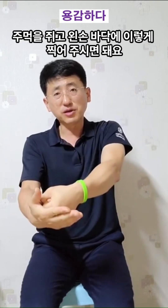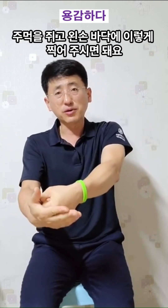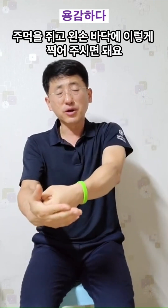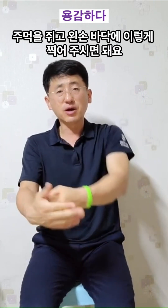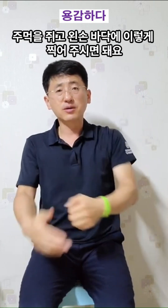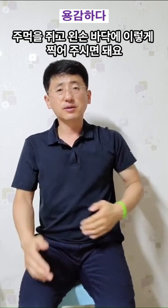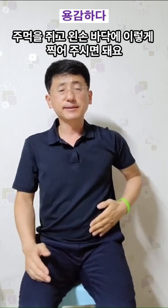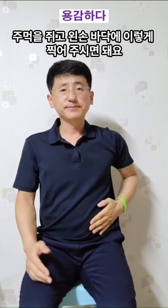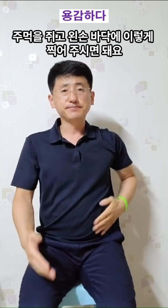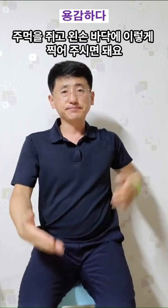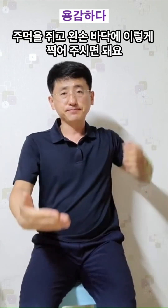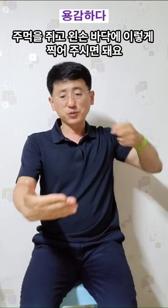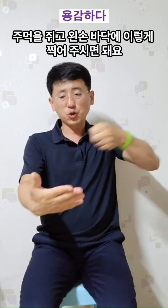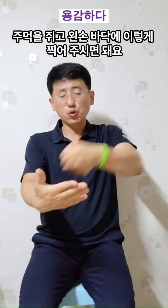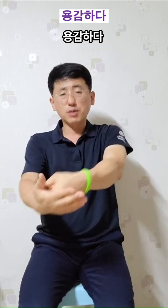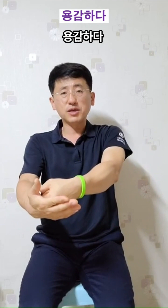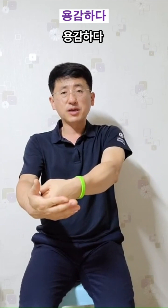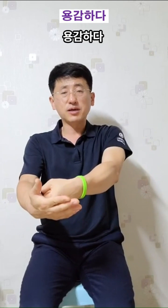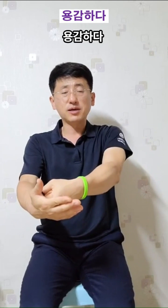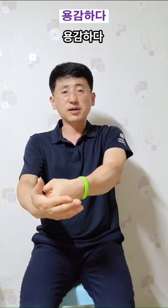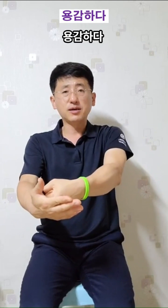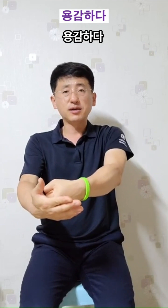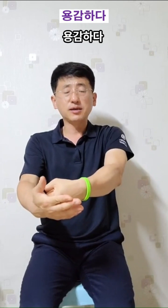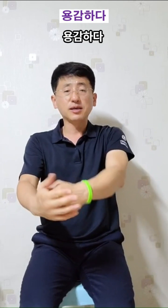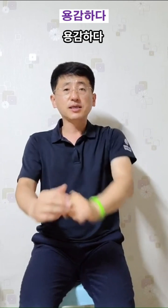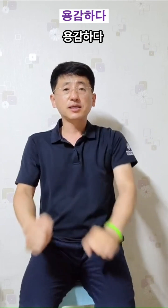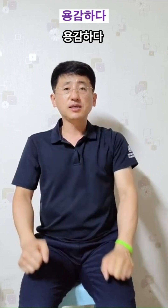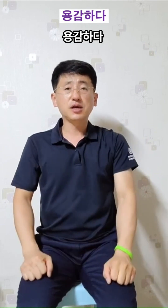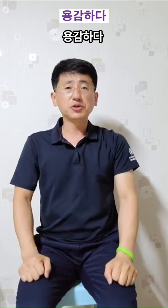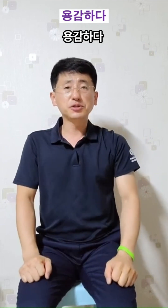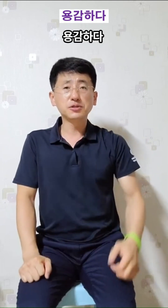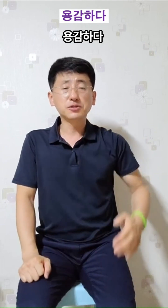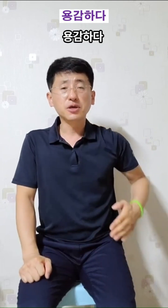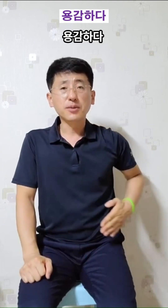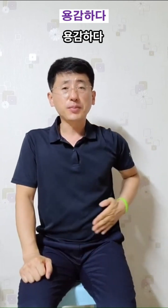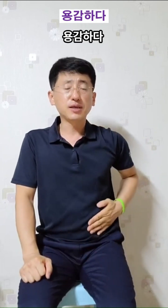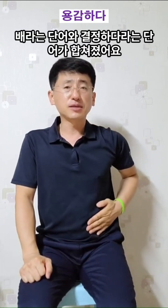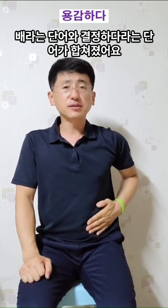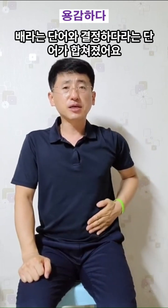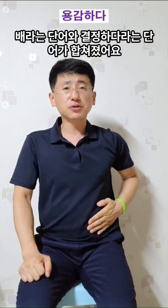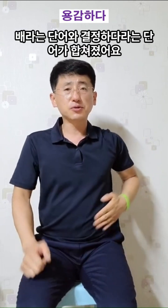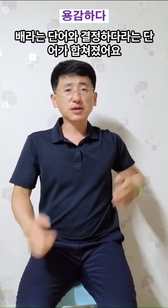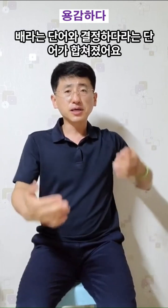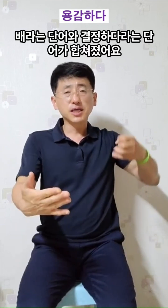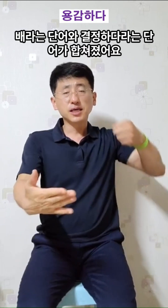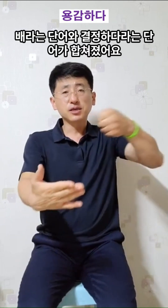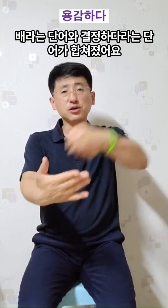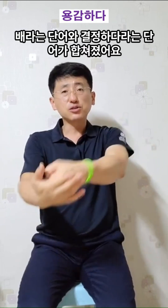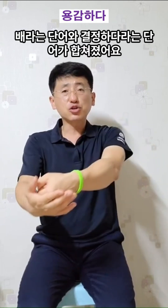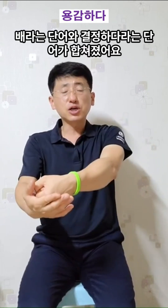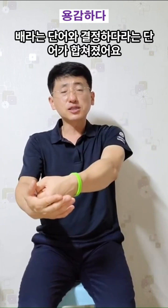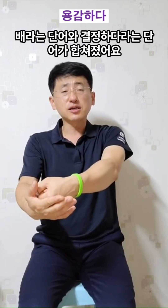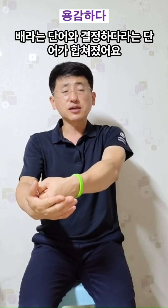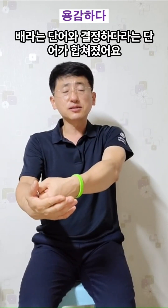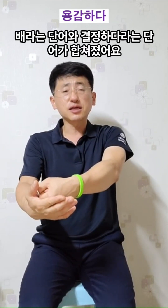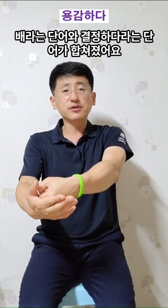돼요. 용감하다. 이 단어는 배라는 단어와 결정하다라는